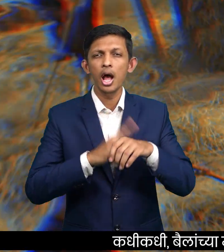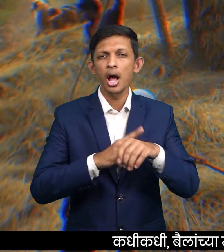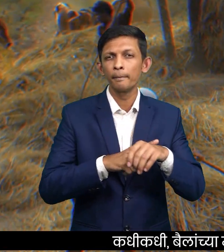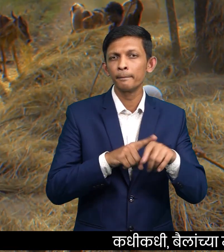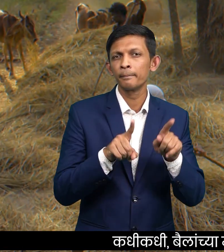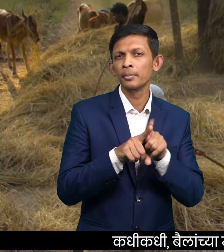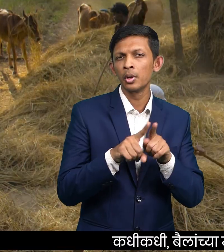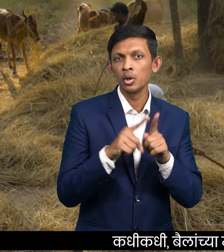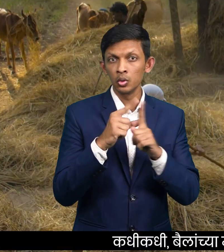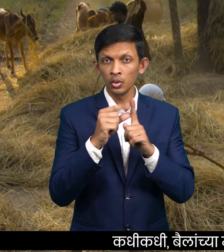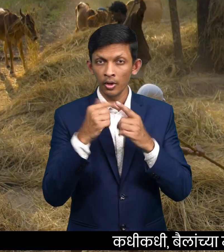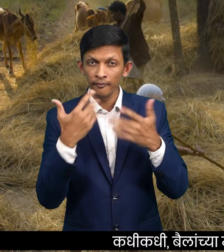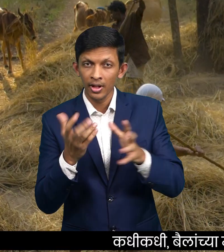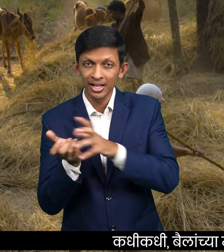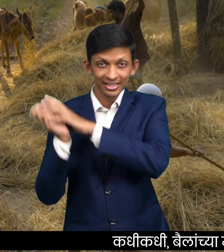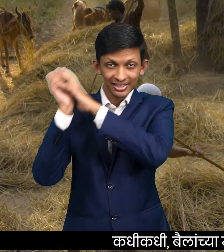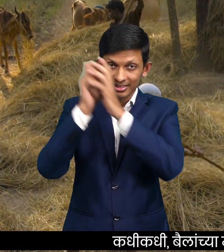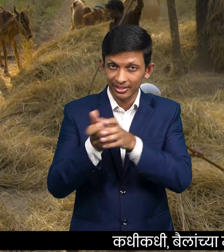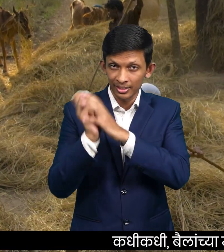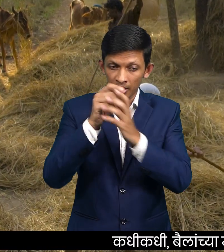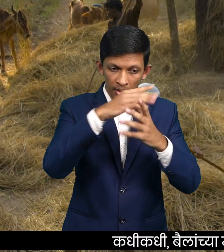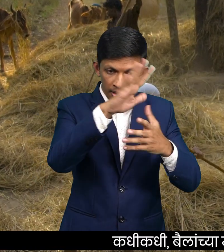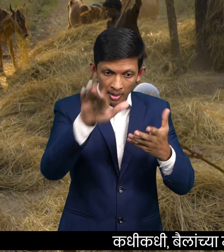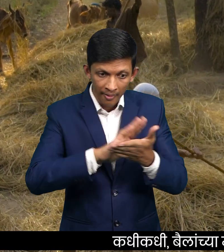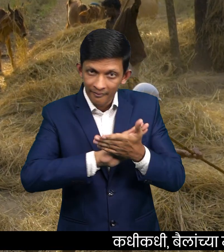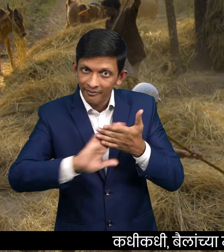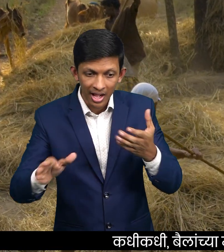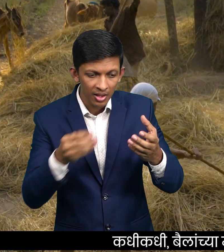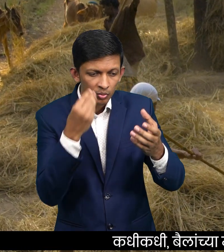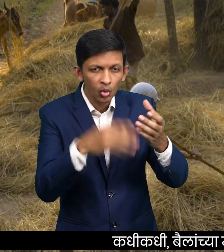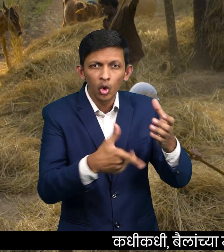कधी कधी बैलांच्या मदतीने मळणी केली जाते.